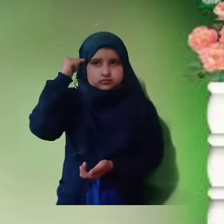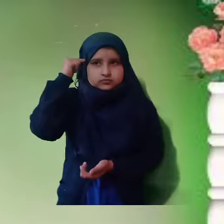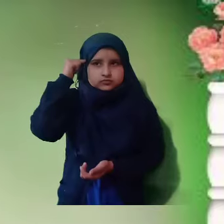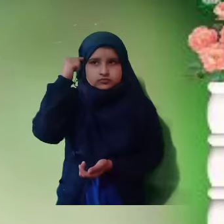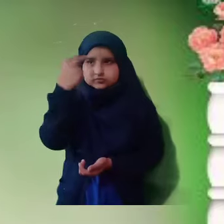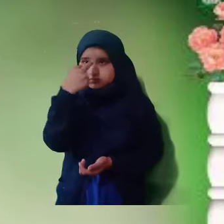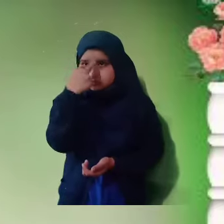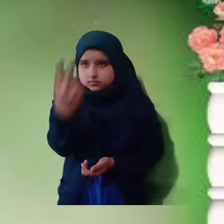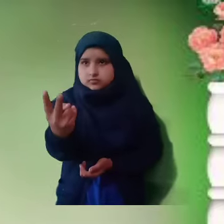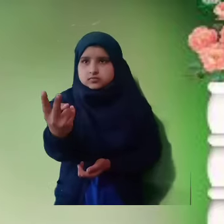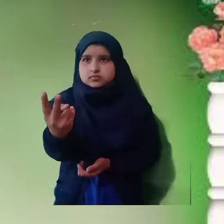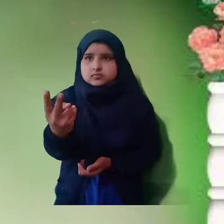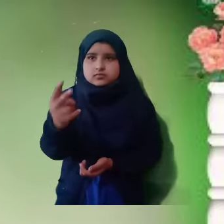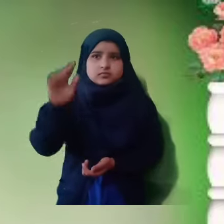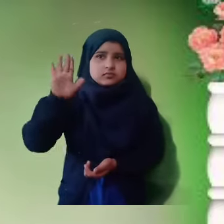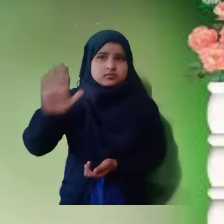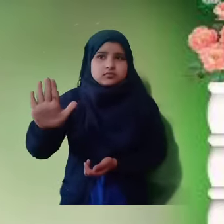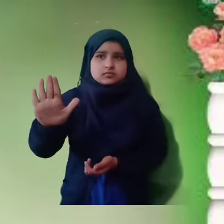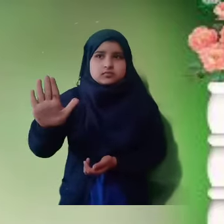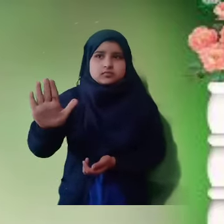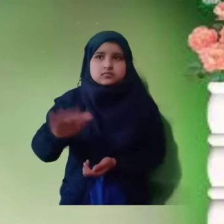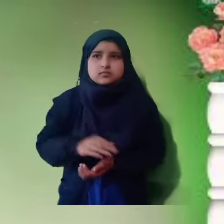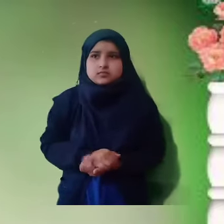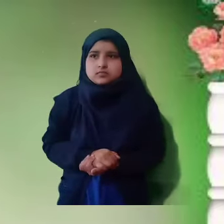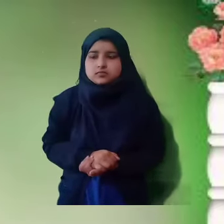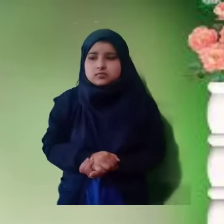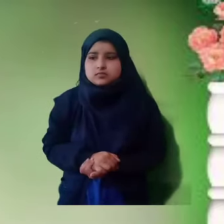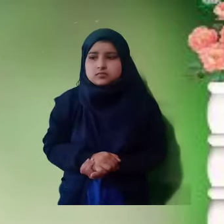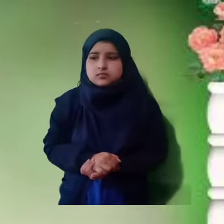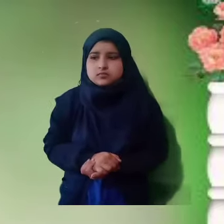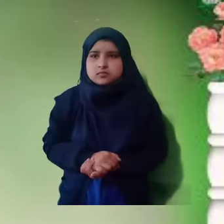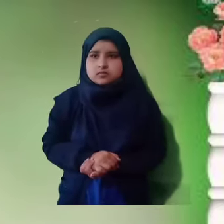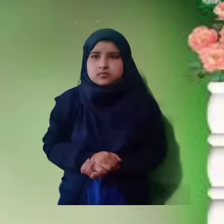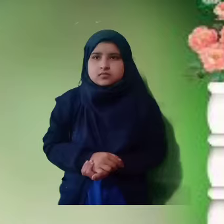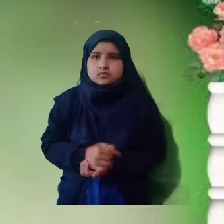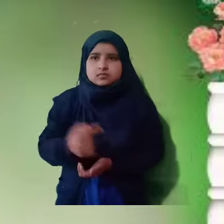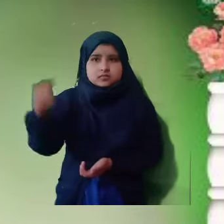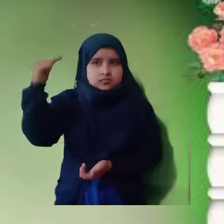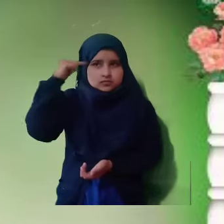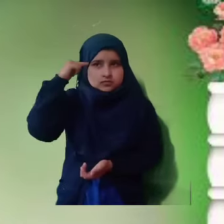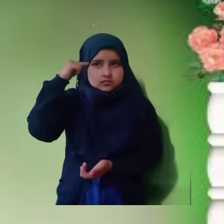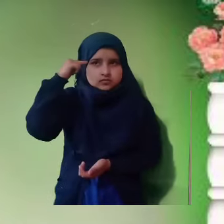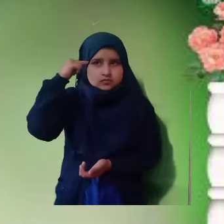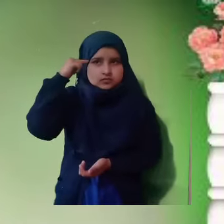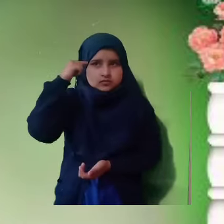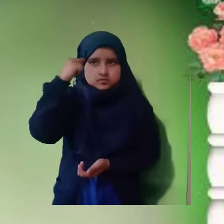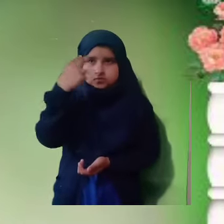समझने के लिए, देखने के लिए एक मिसाल, जैसे एग्जाम्पल दी होती है, समझने